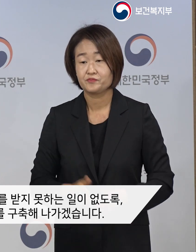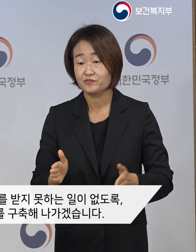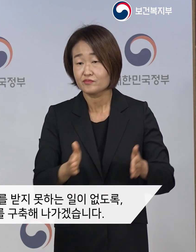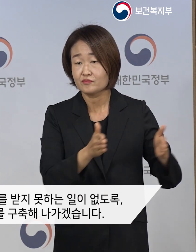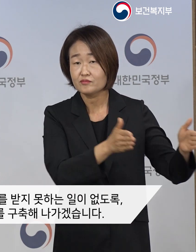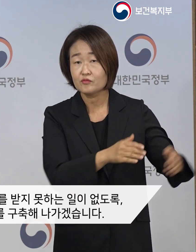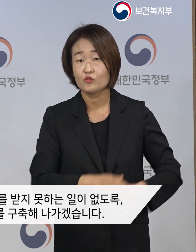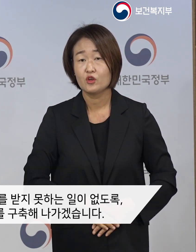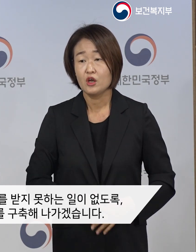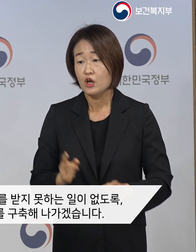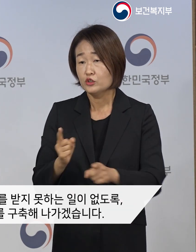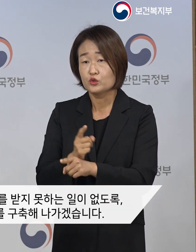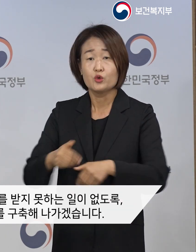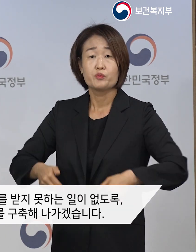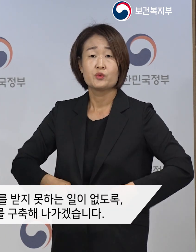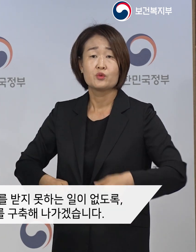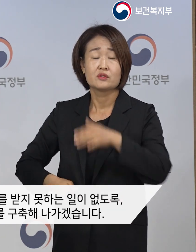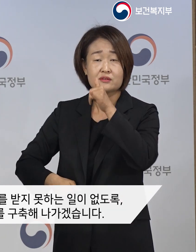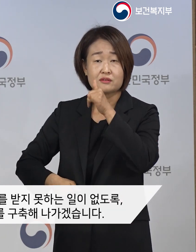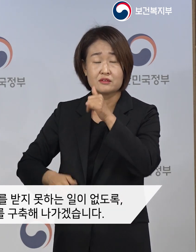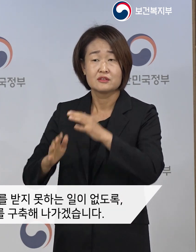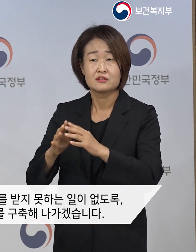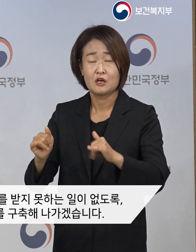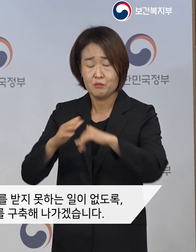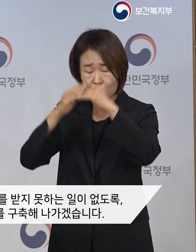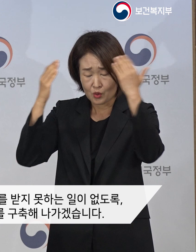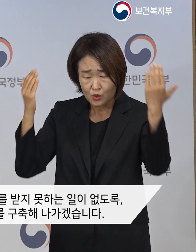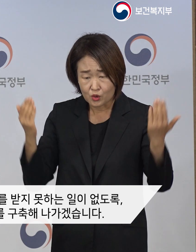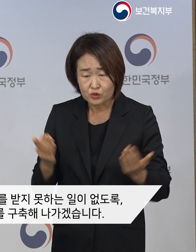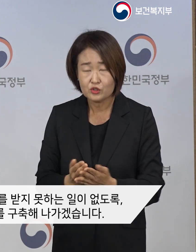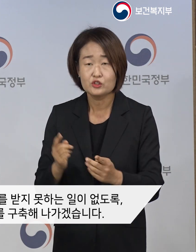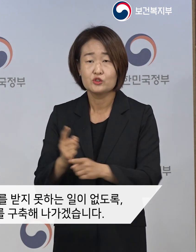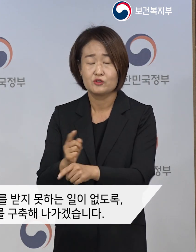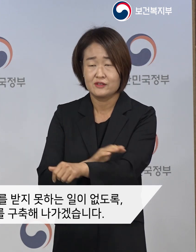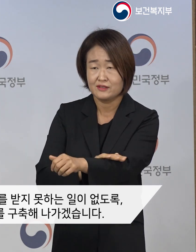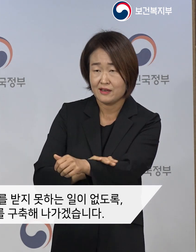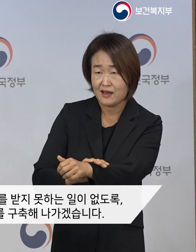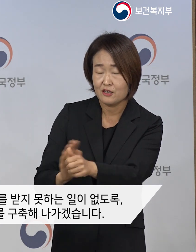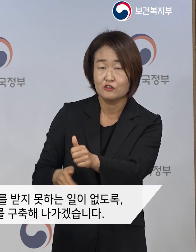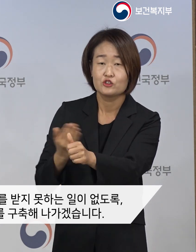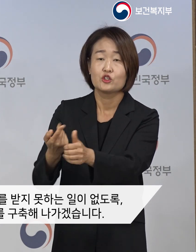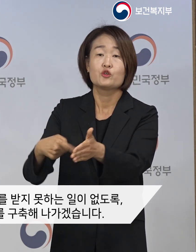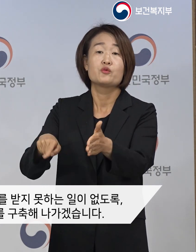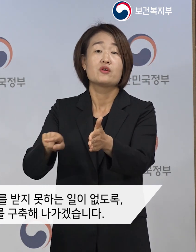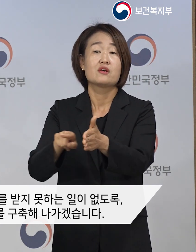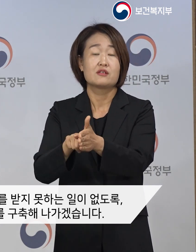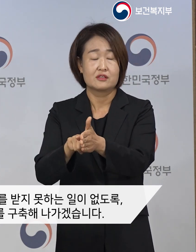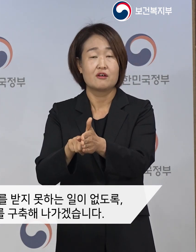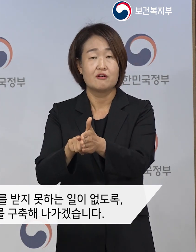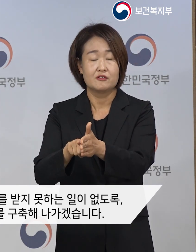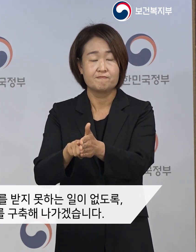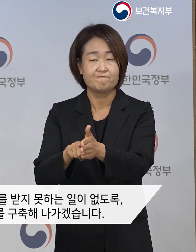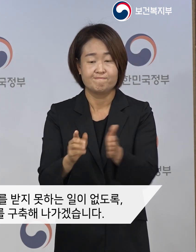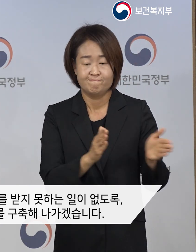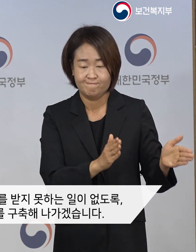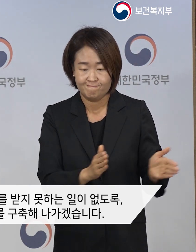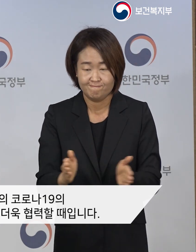받지 못하는 일이 없도록 모든 역량을 결집하여 안정적인 치료체계를 구축해 나가겠습니다.